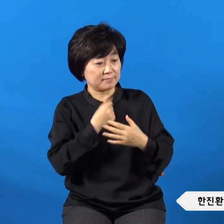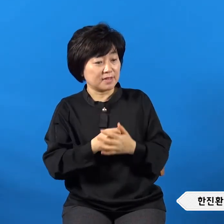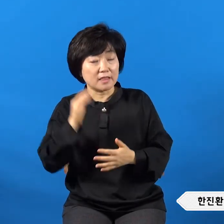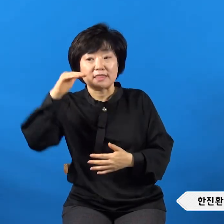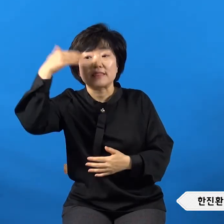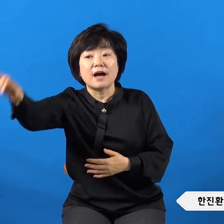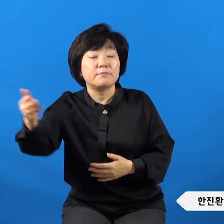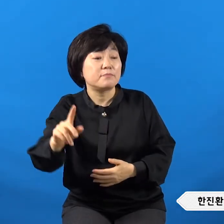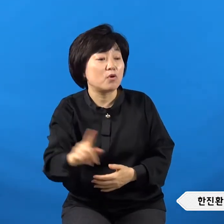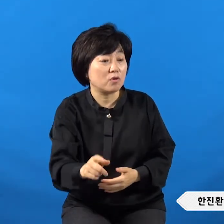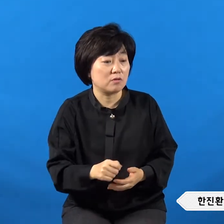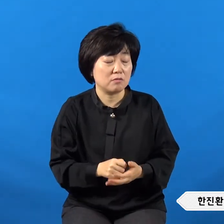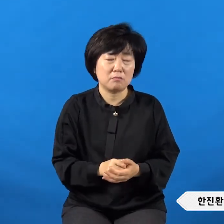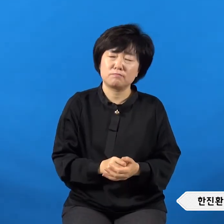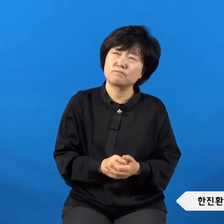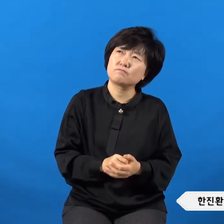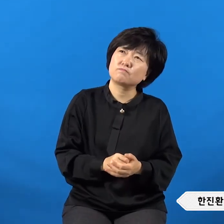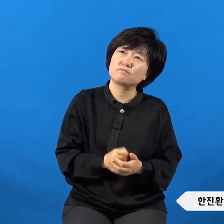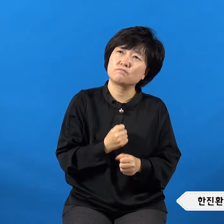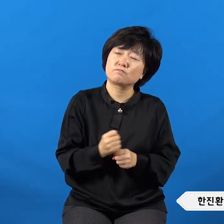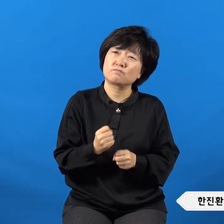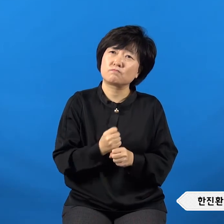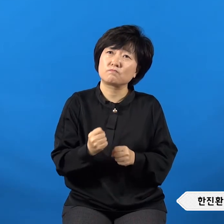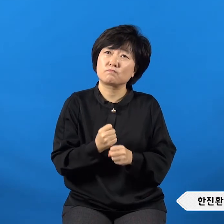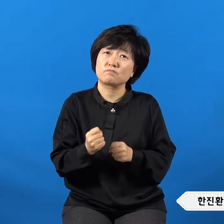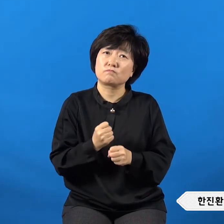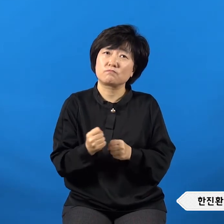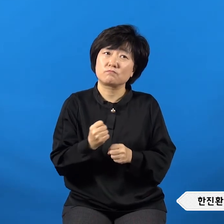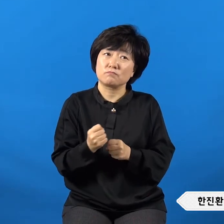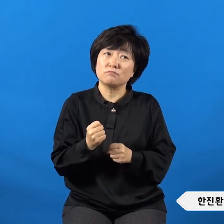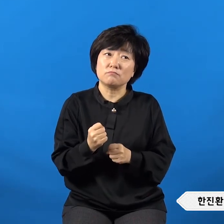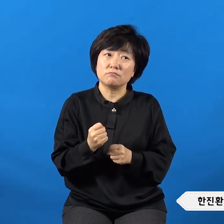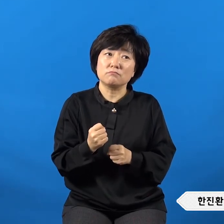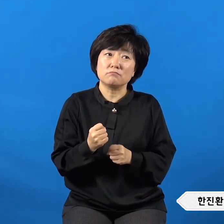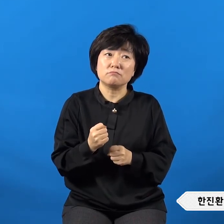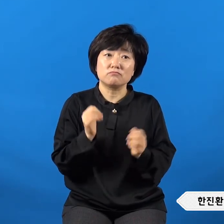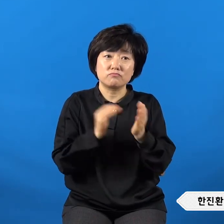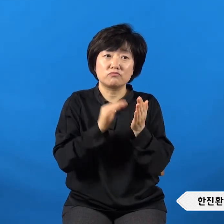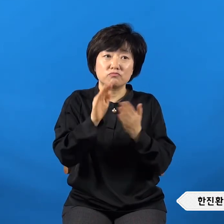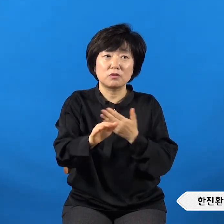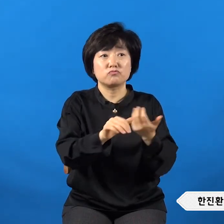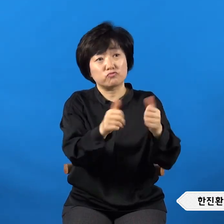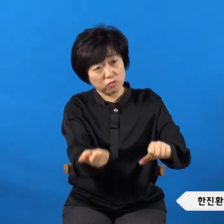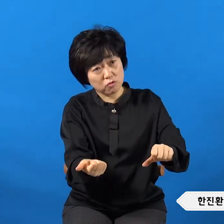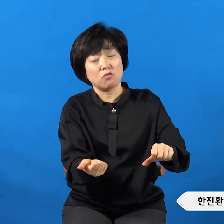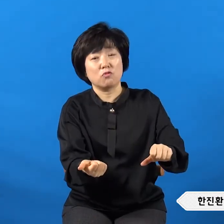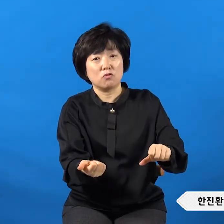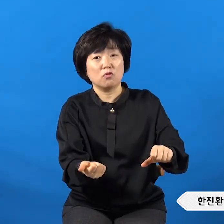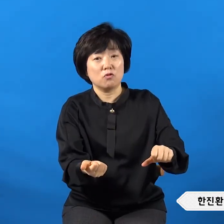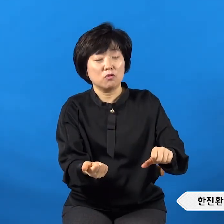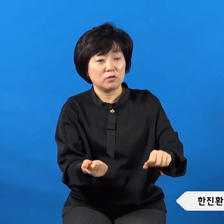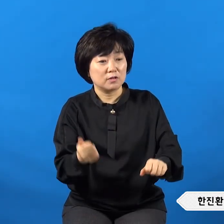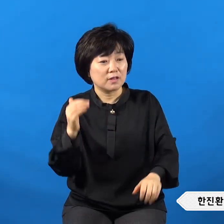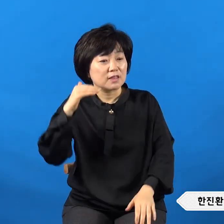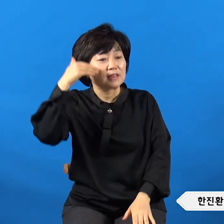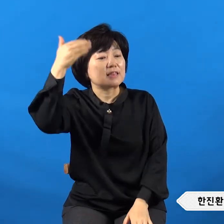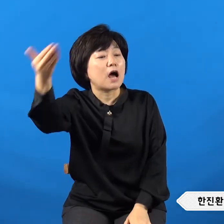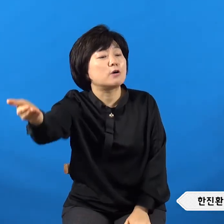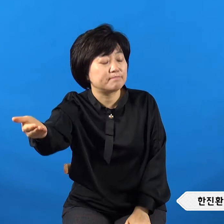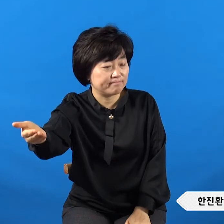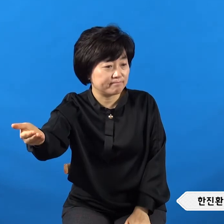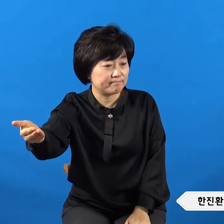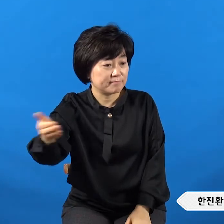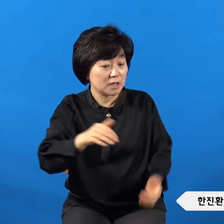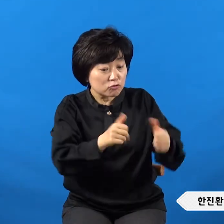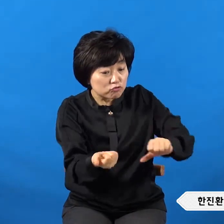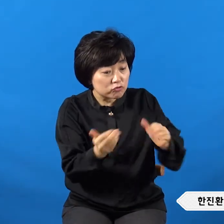어떻게 되지? 했더니 우물쭈물 하다가 그러고 나면 죽겠지요 합니다. 넬이가 한 번 더